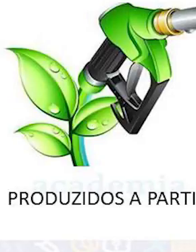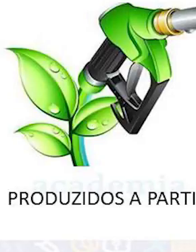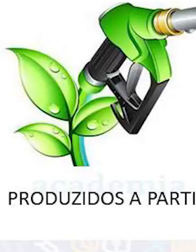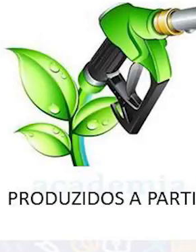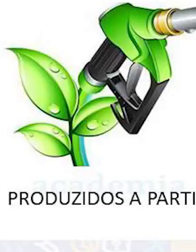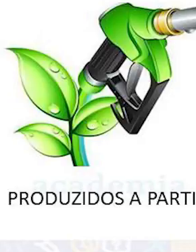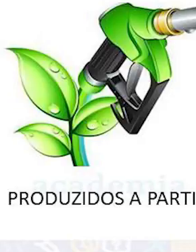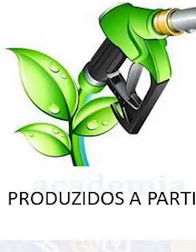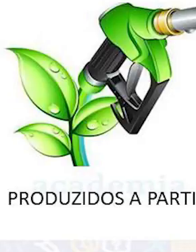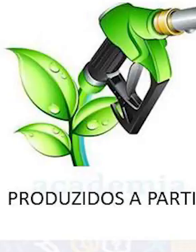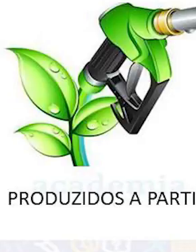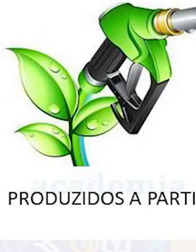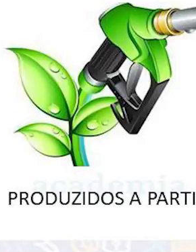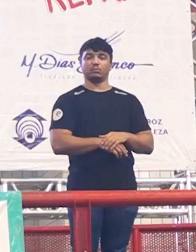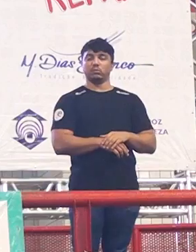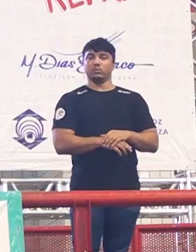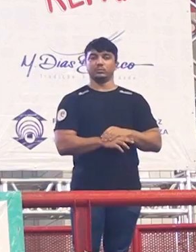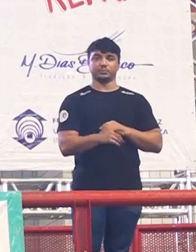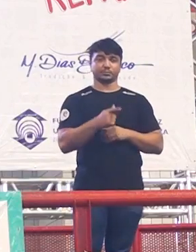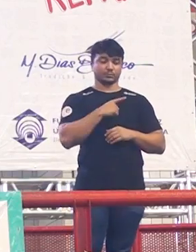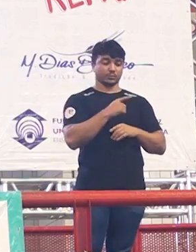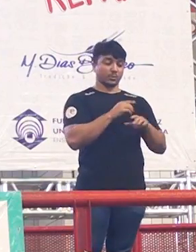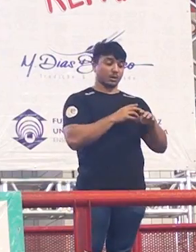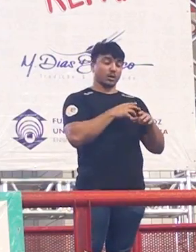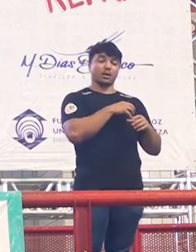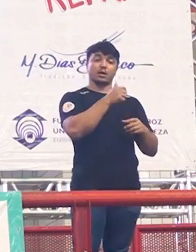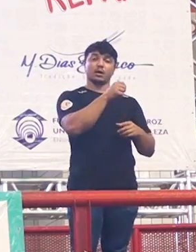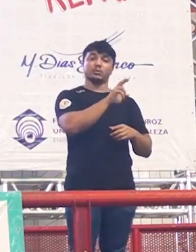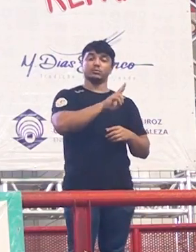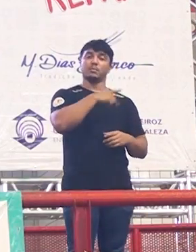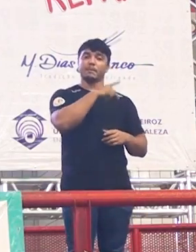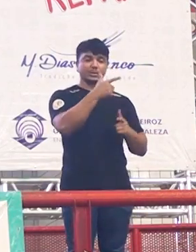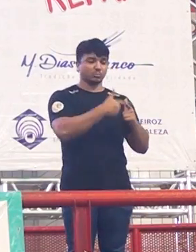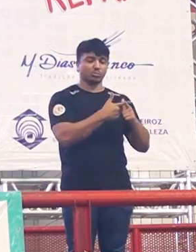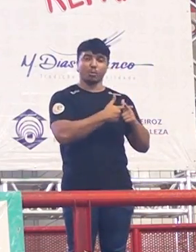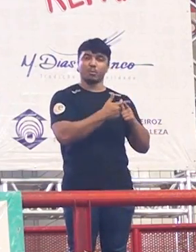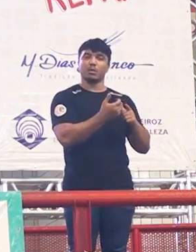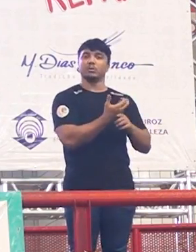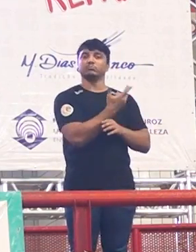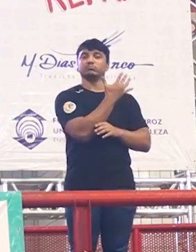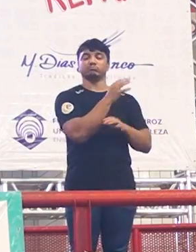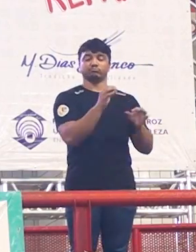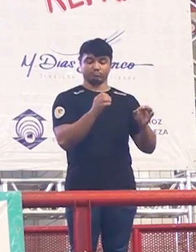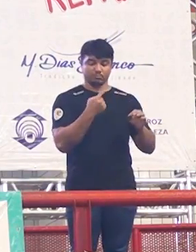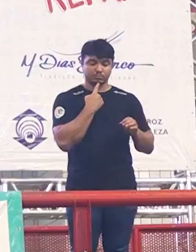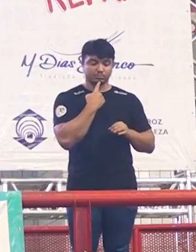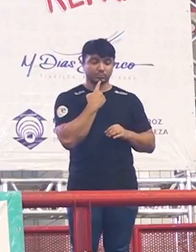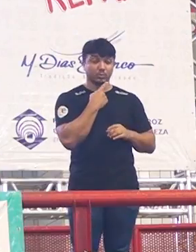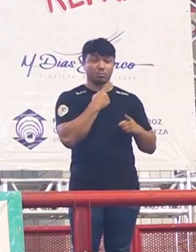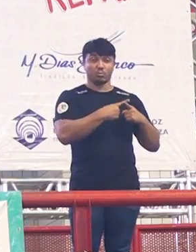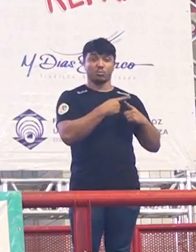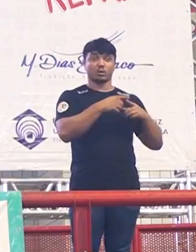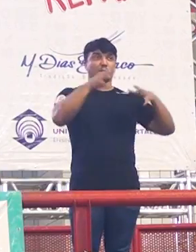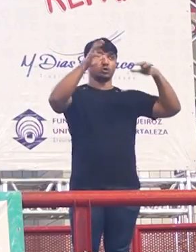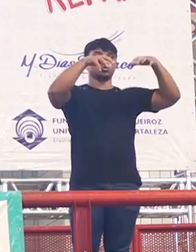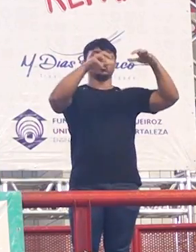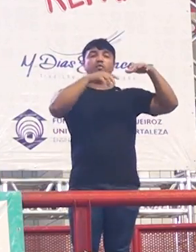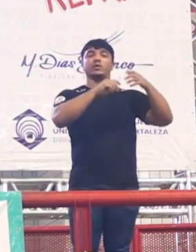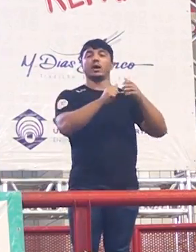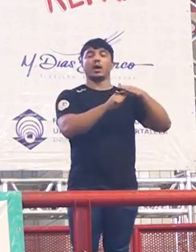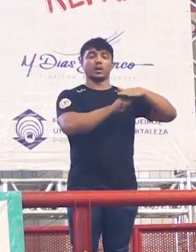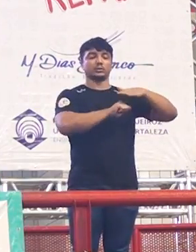É um combustível que traz menos problemas ambientais, porque ele não provoca chuva ácida